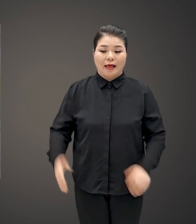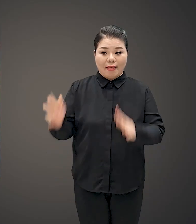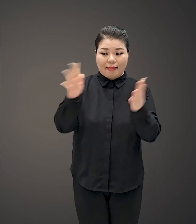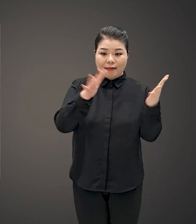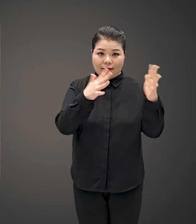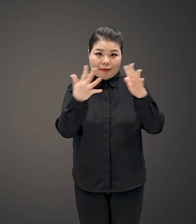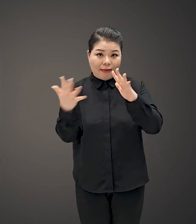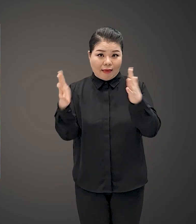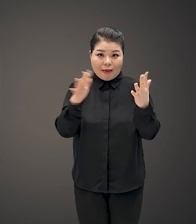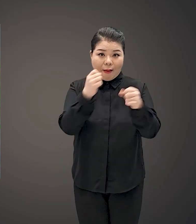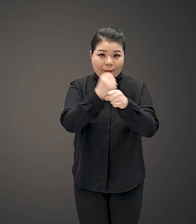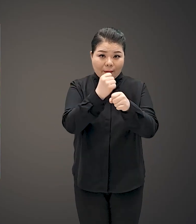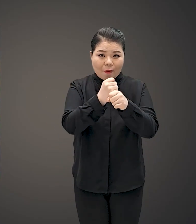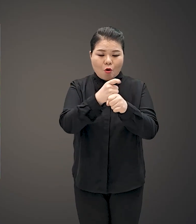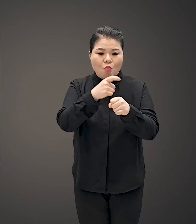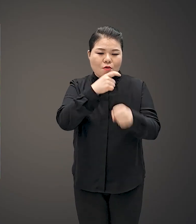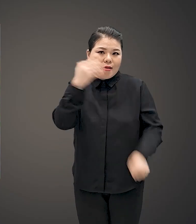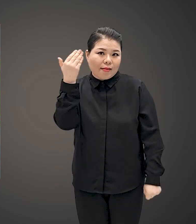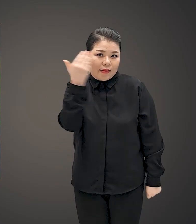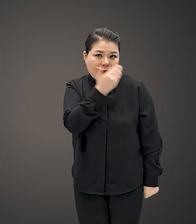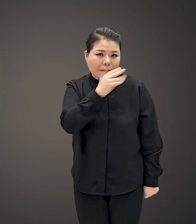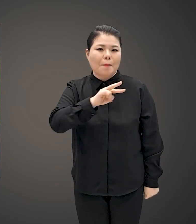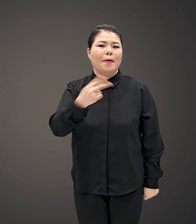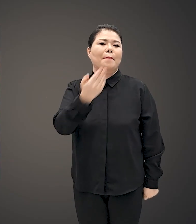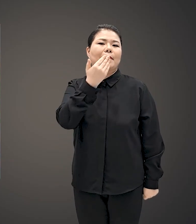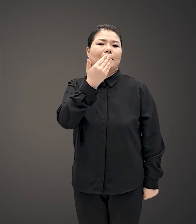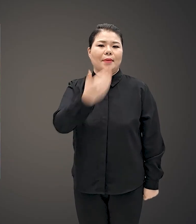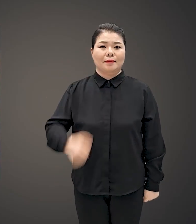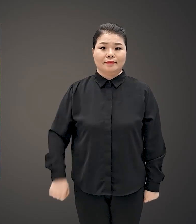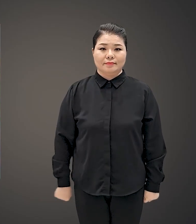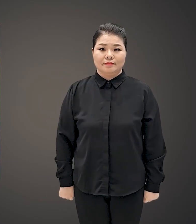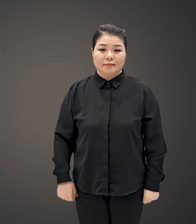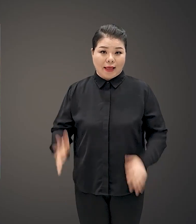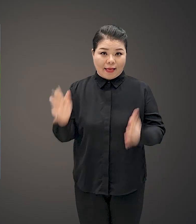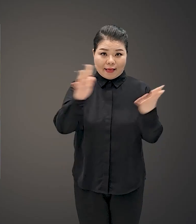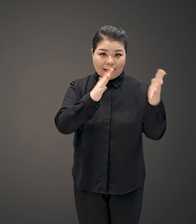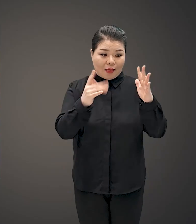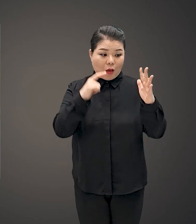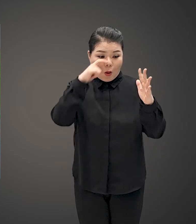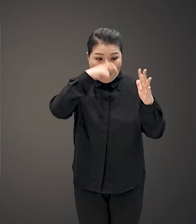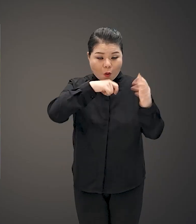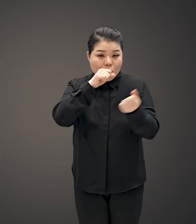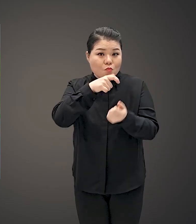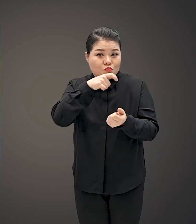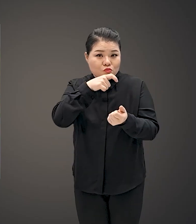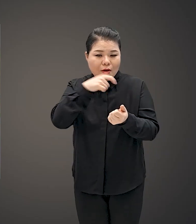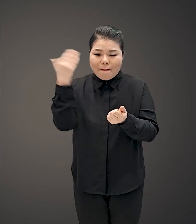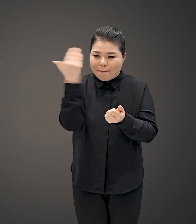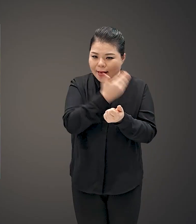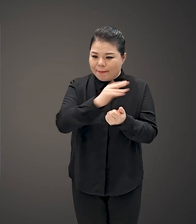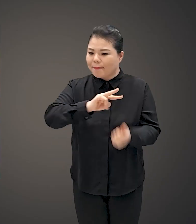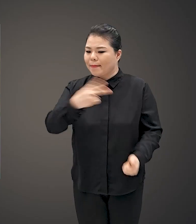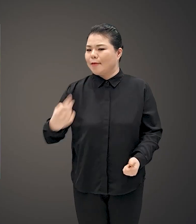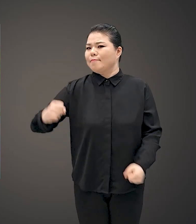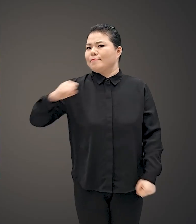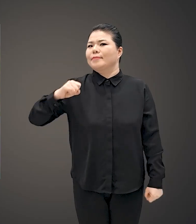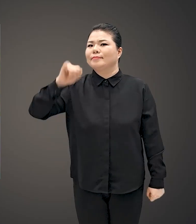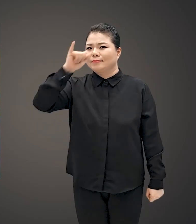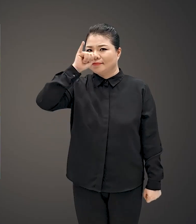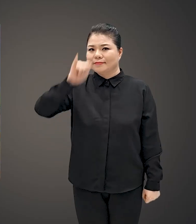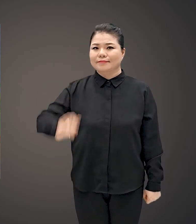갈대 습지를 만들면 물을 깨끗하게 할 수 있을 겁니다. 갈대는 오염된 물을 맑게 하는 능력이